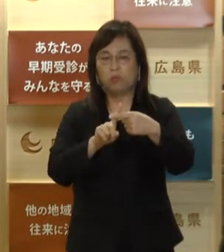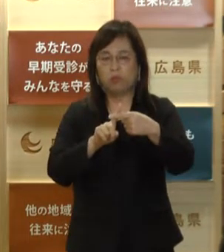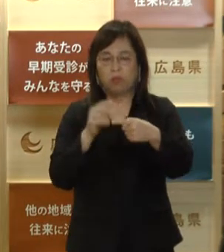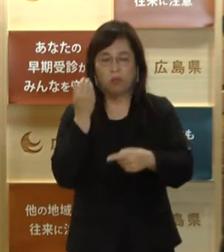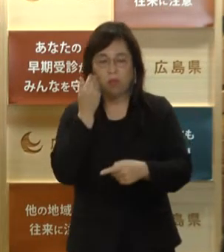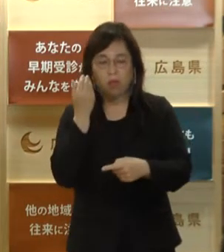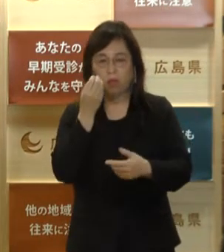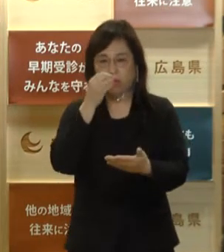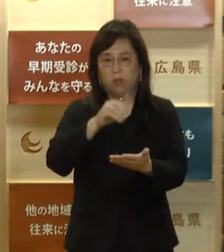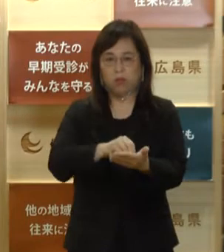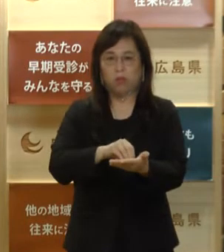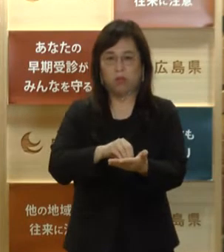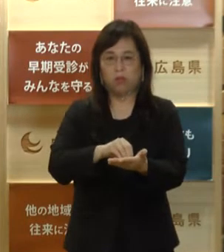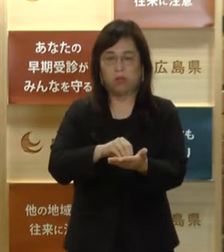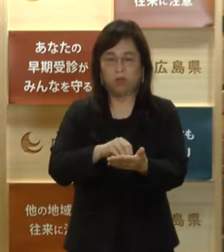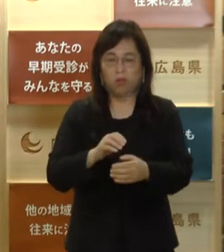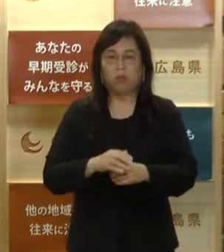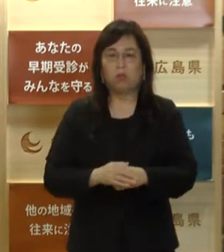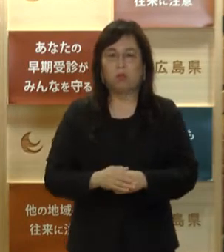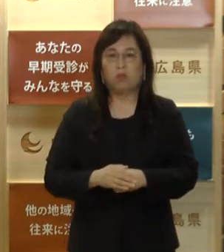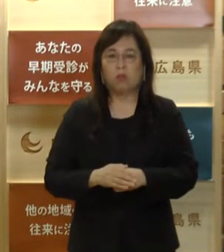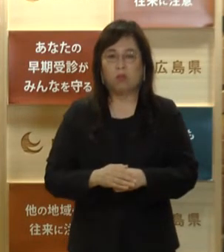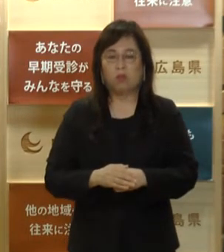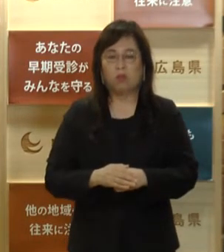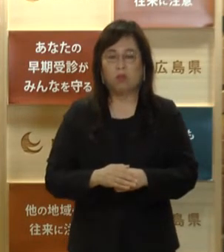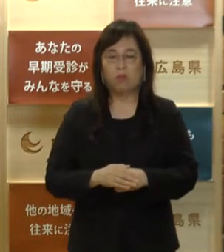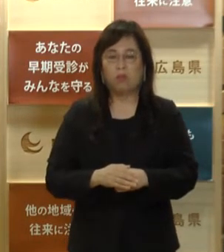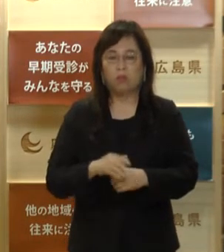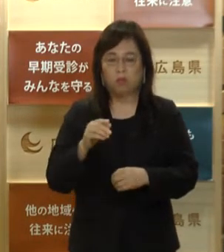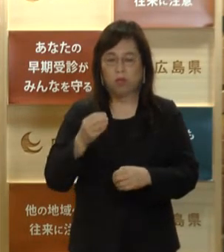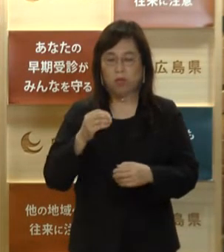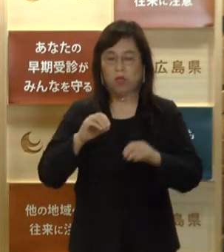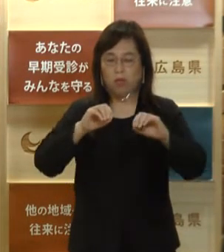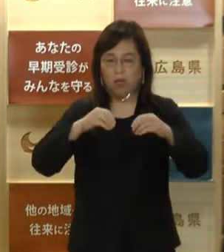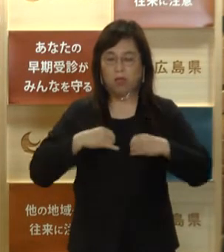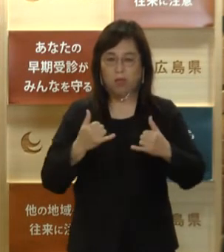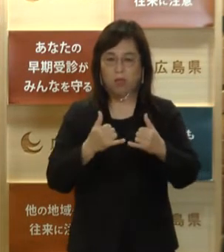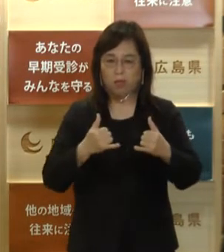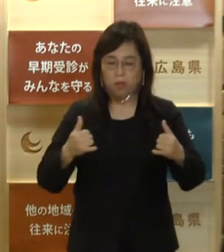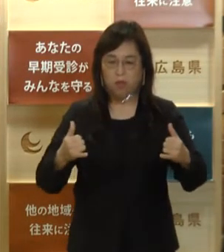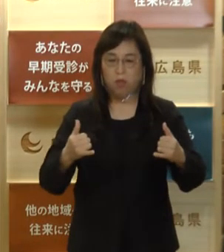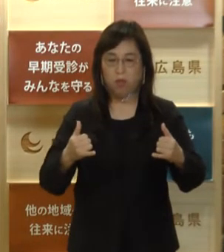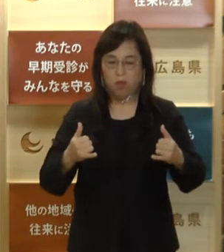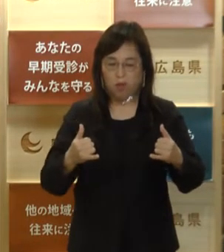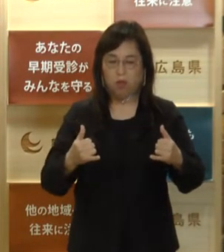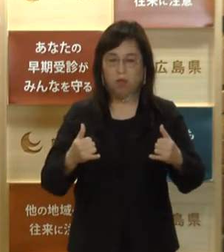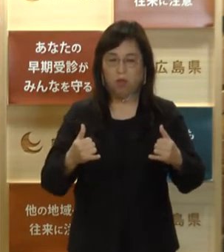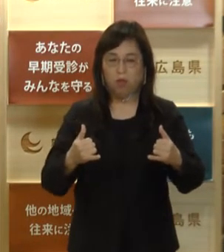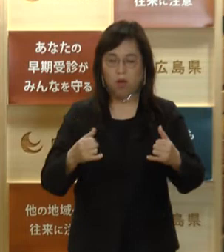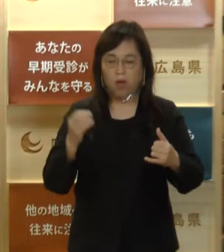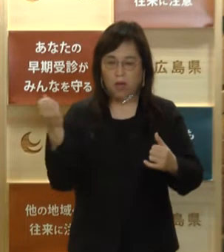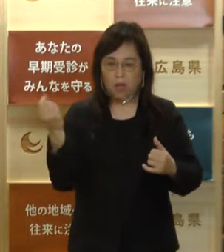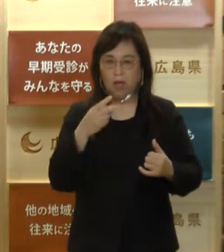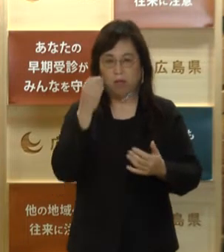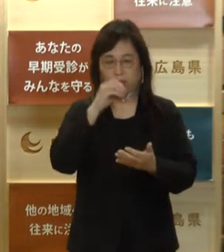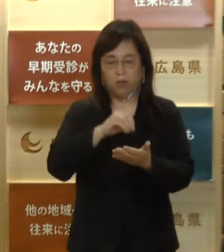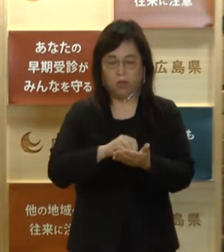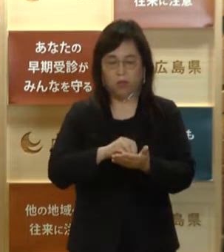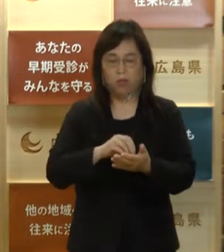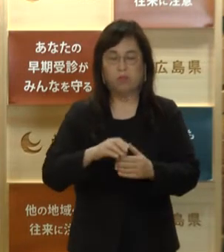者をですね、できるだけ多く隔離していくと。という方法と、2つあるわけであります。